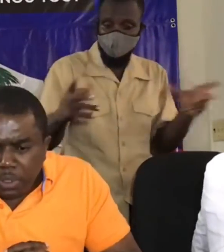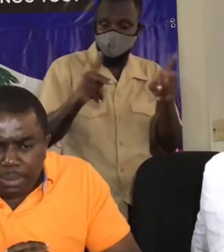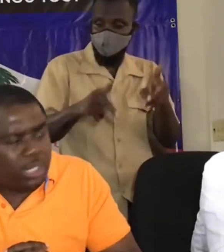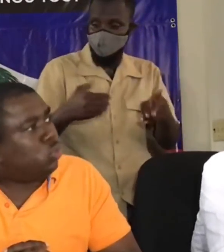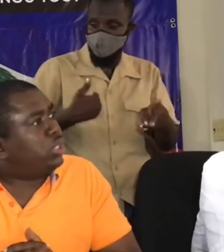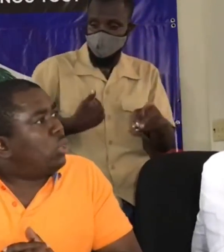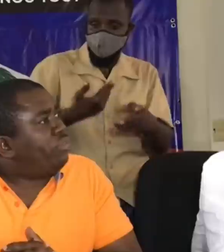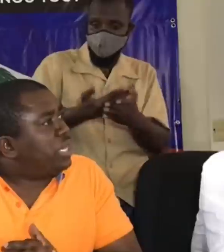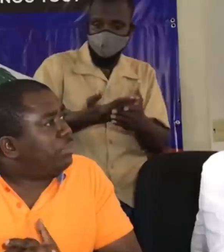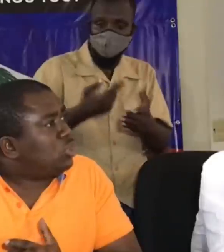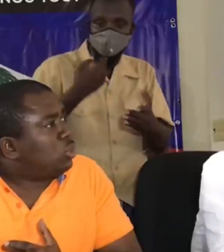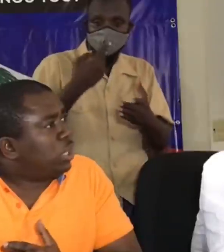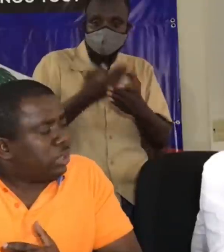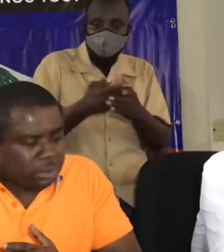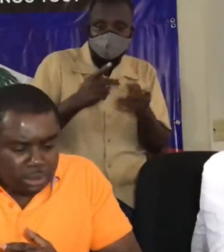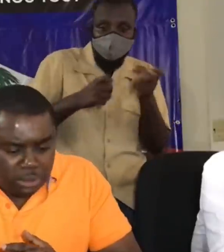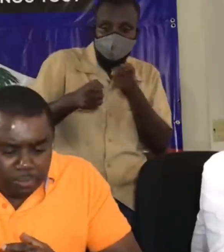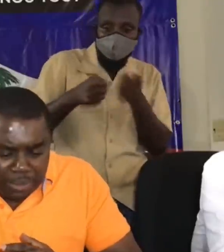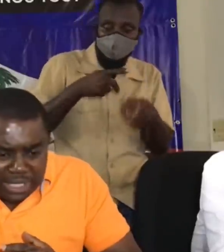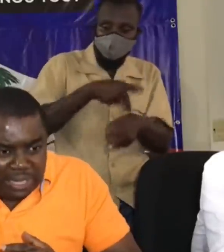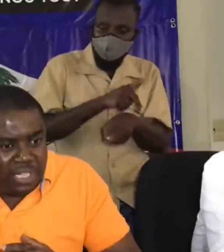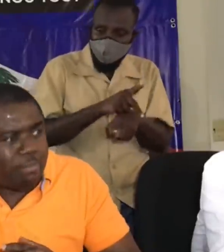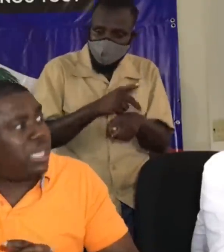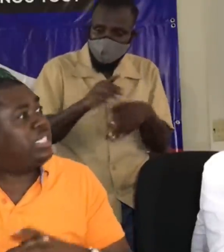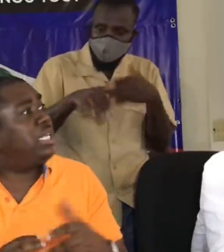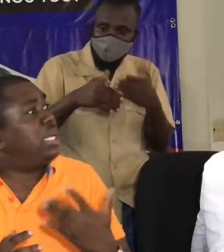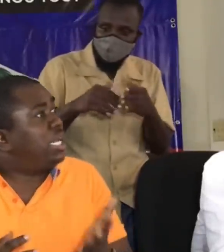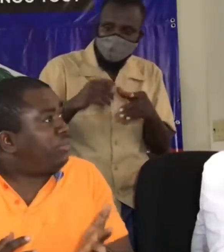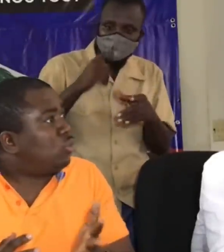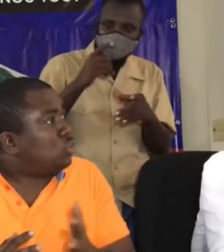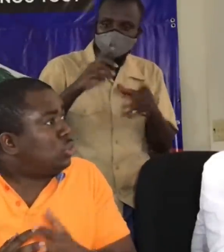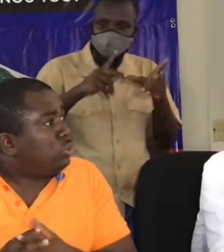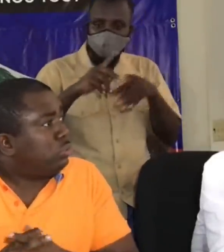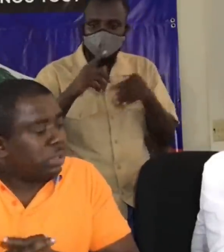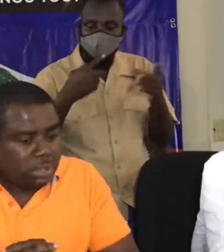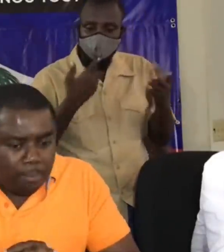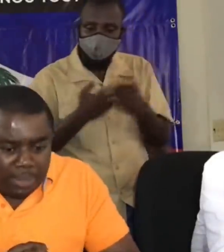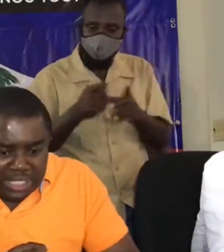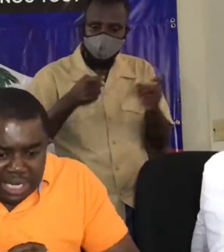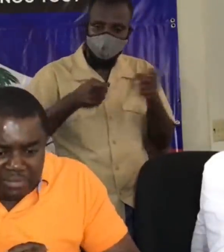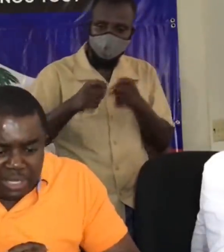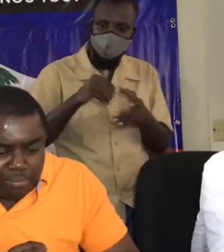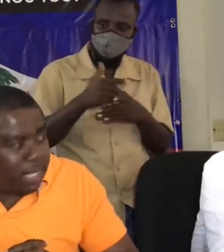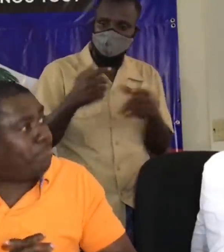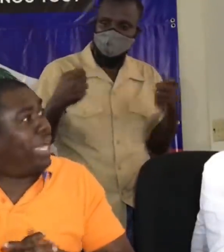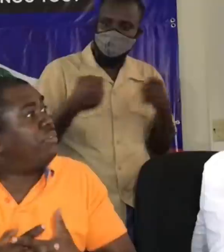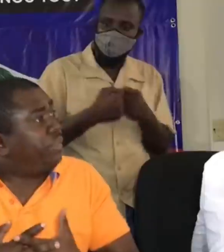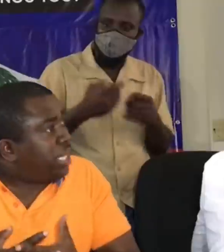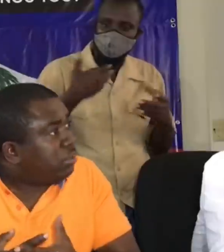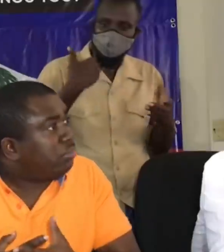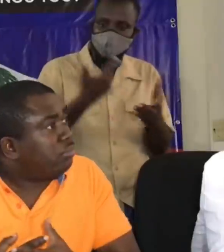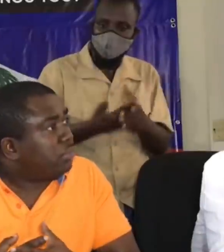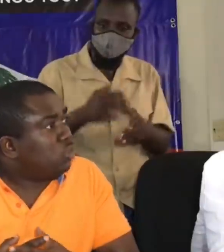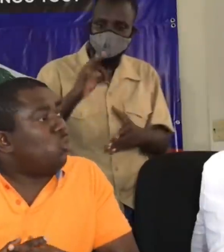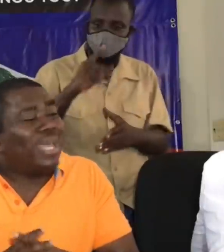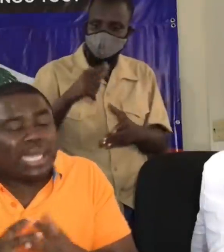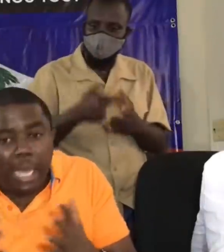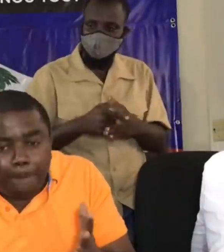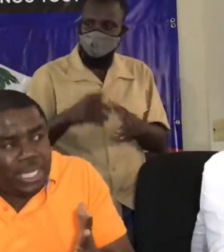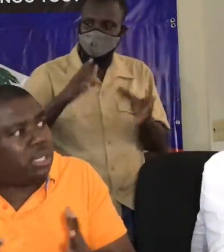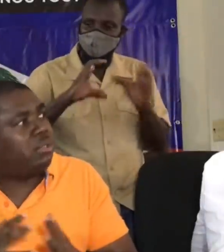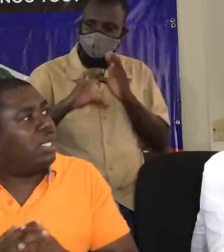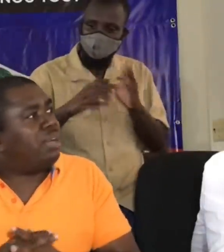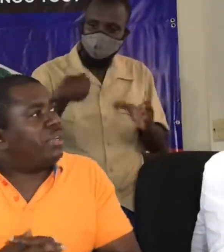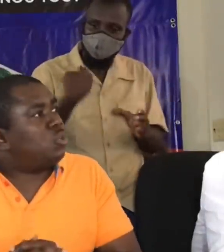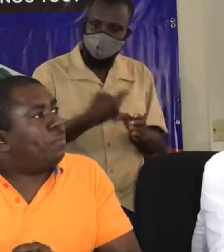pas gain pour yo chita parler avec président Jovenel Moïse, parce que yo même dans secteur démocratique là, yo pas connaît président